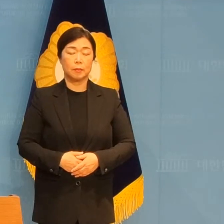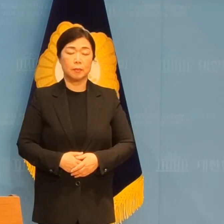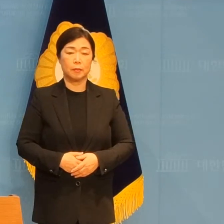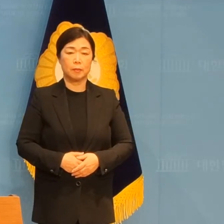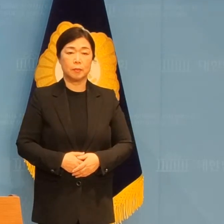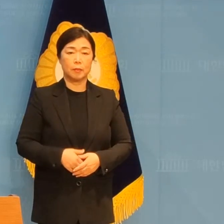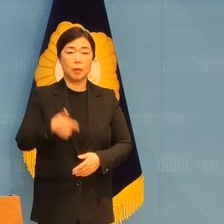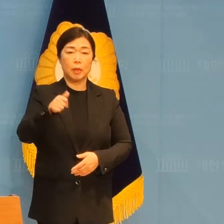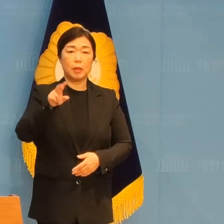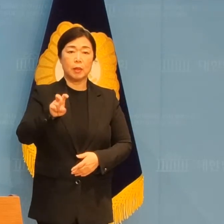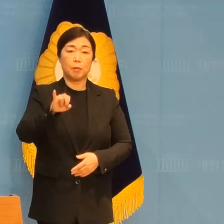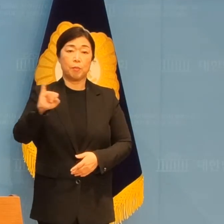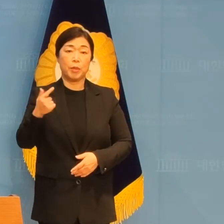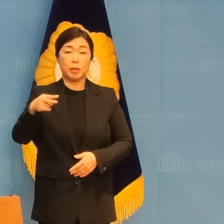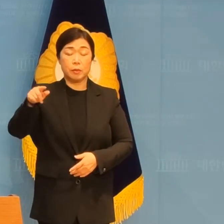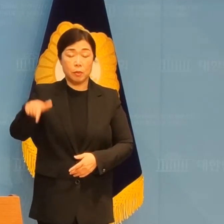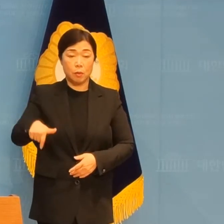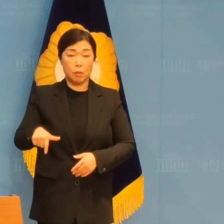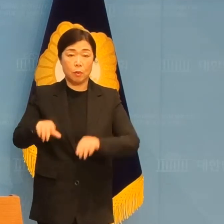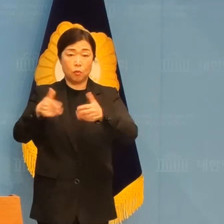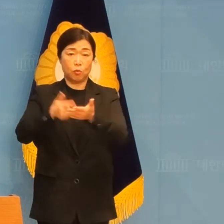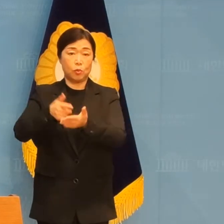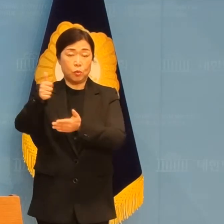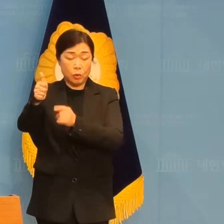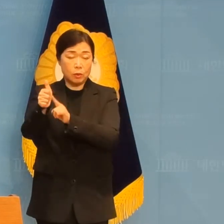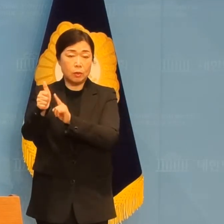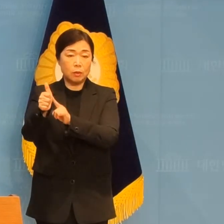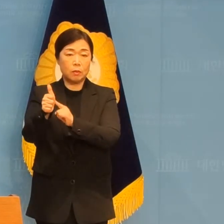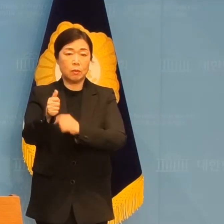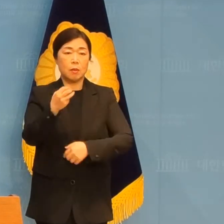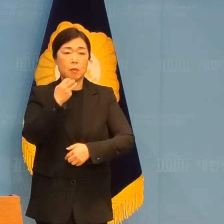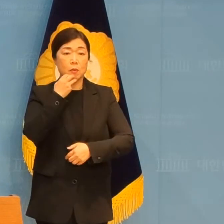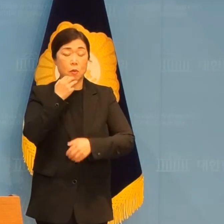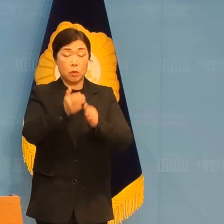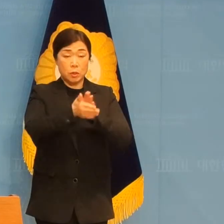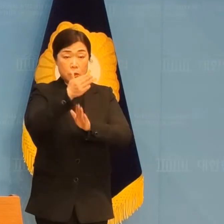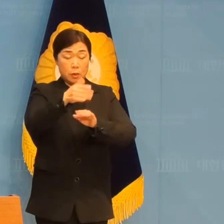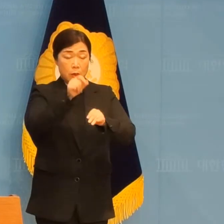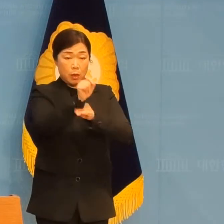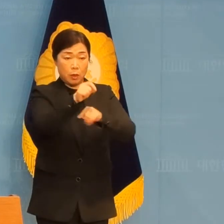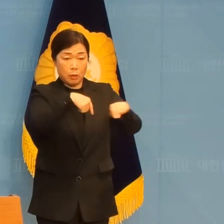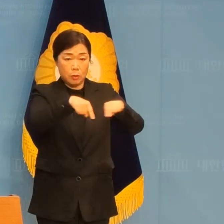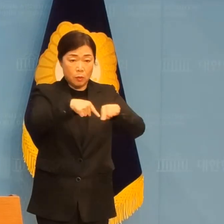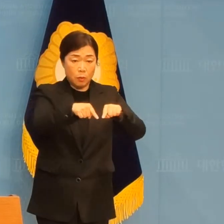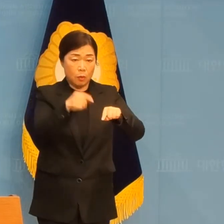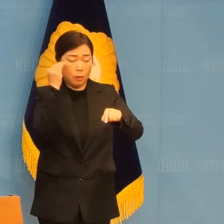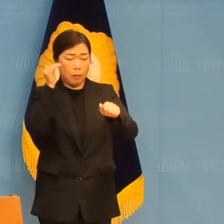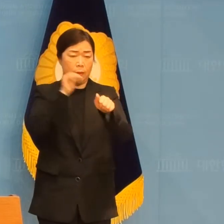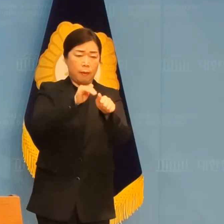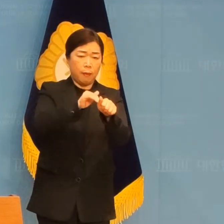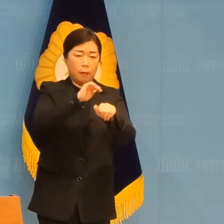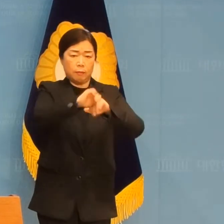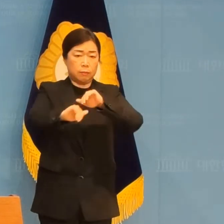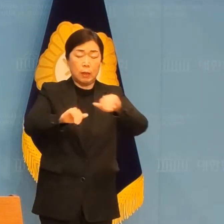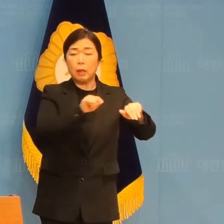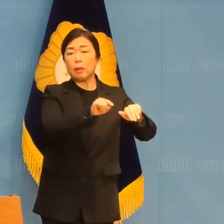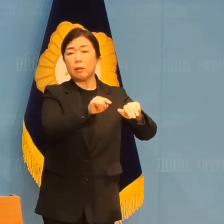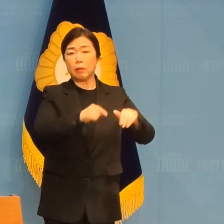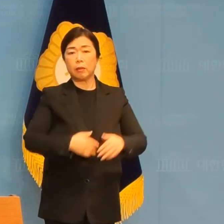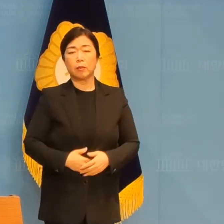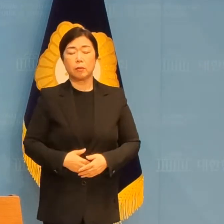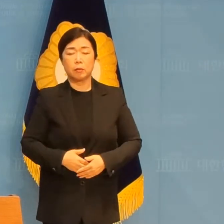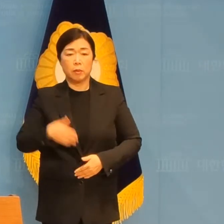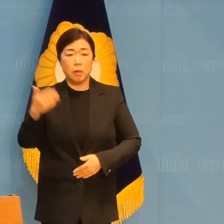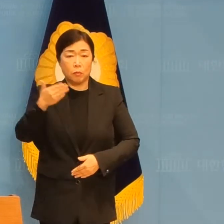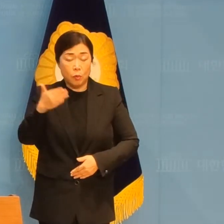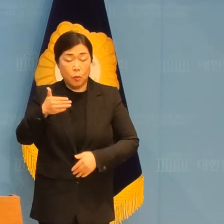김민석 국무총리의 서울시 행정 개입이 도를 넘고 있습니다. 구로 새벽인력 시장 방문에